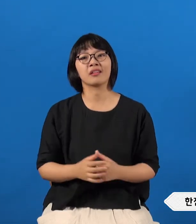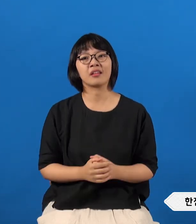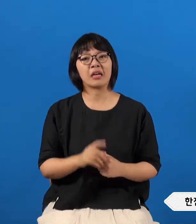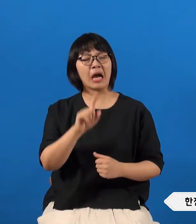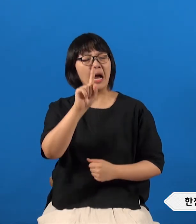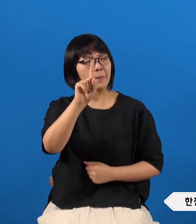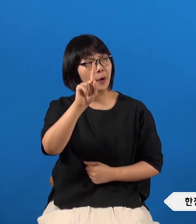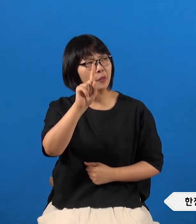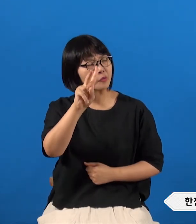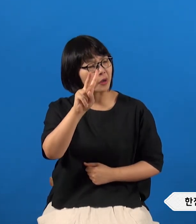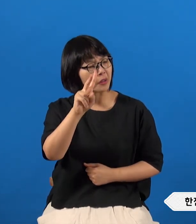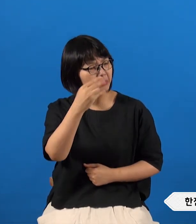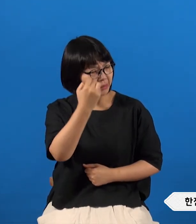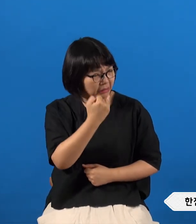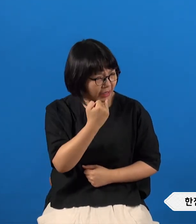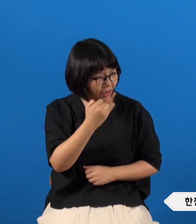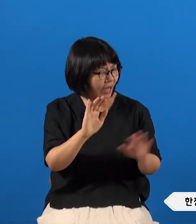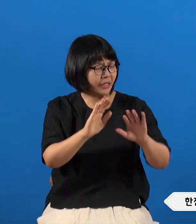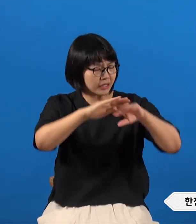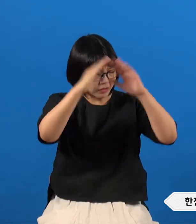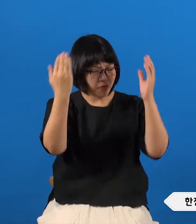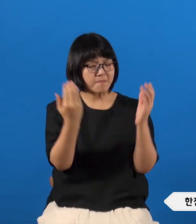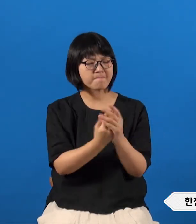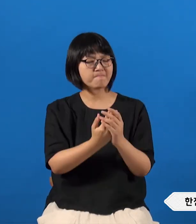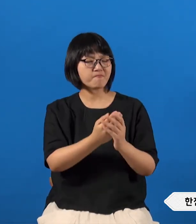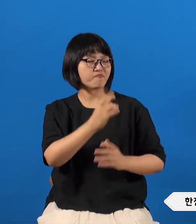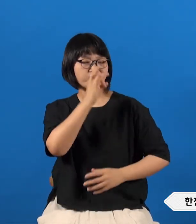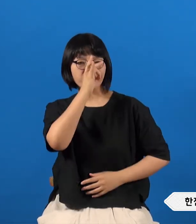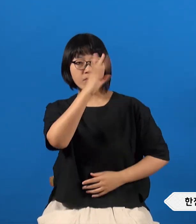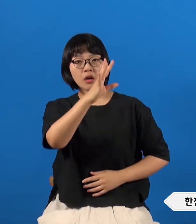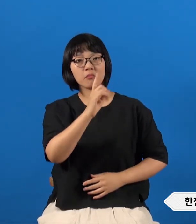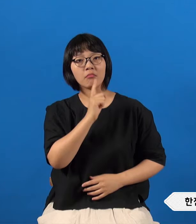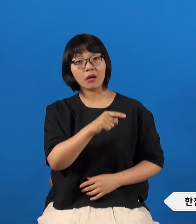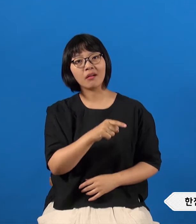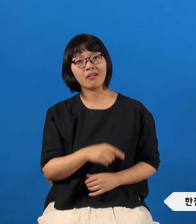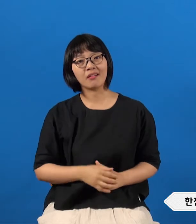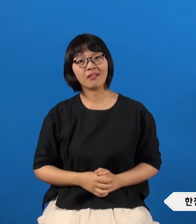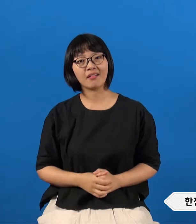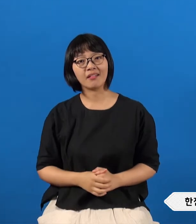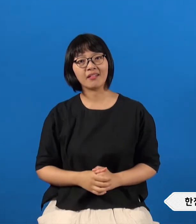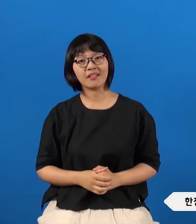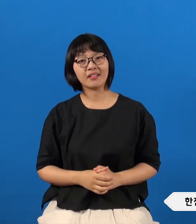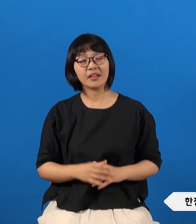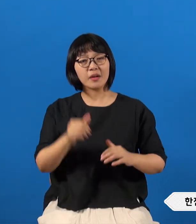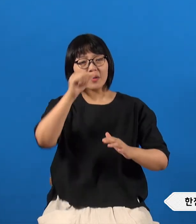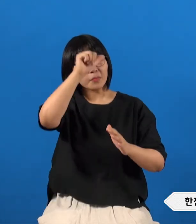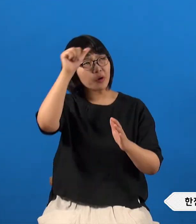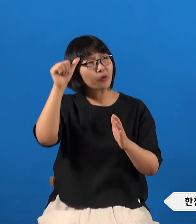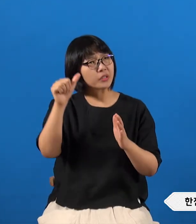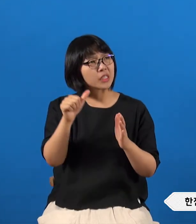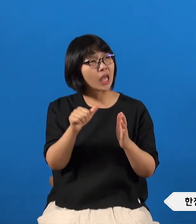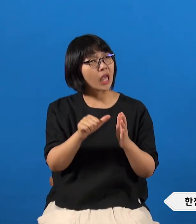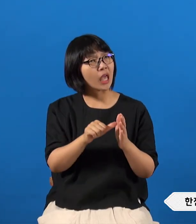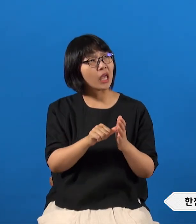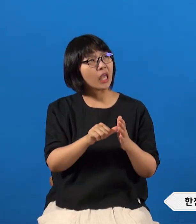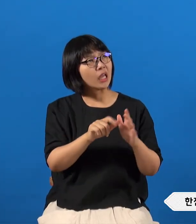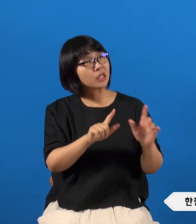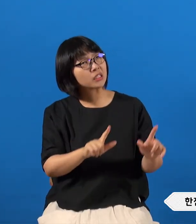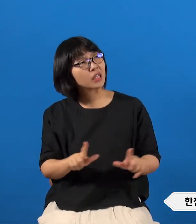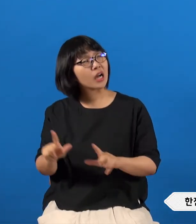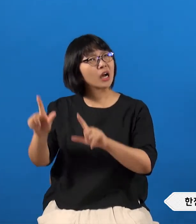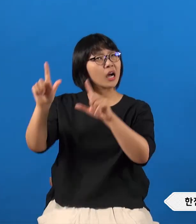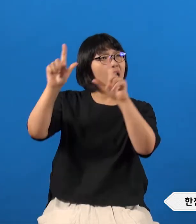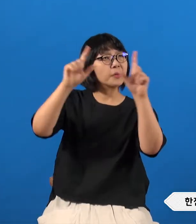번도. 그런데 고행을 하고 인간의 의를 쌓고 하면 평생 살면서 한